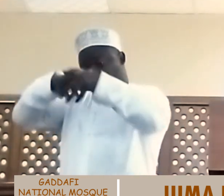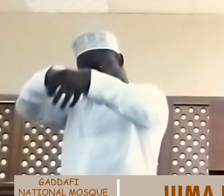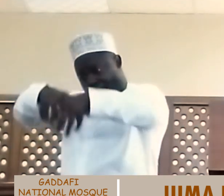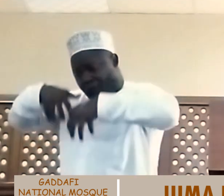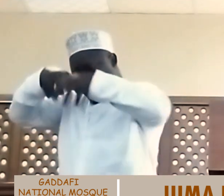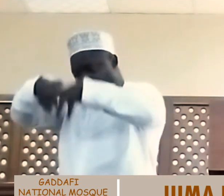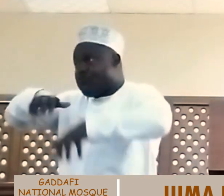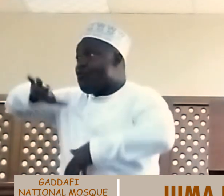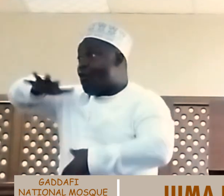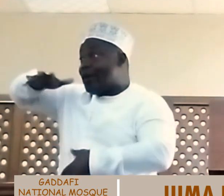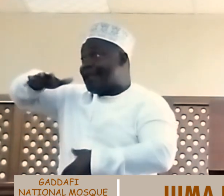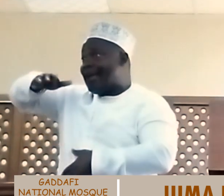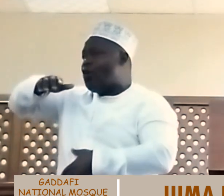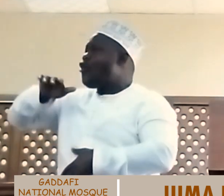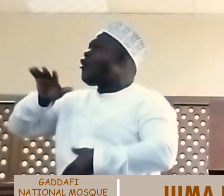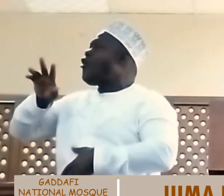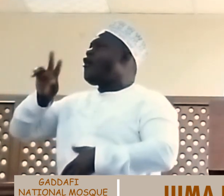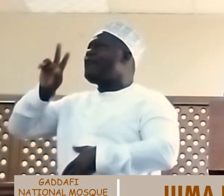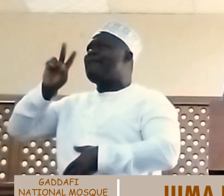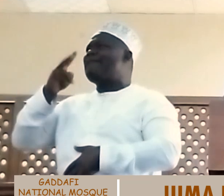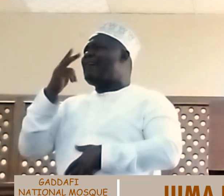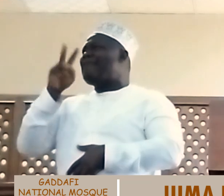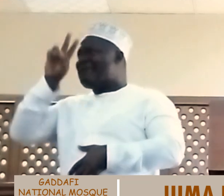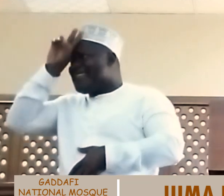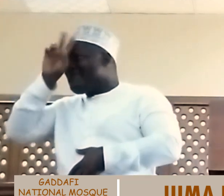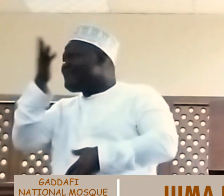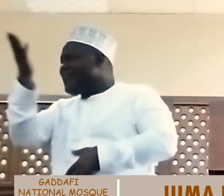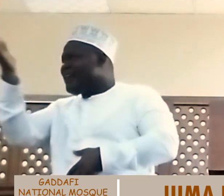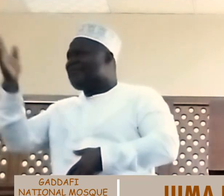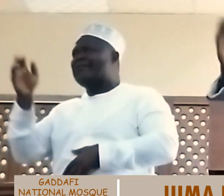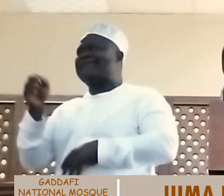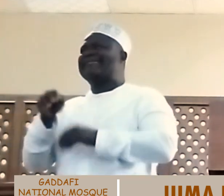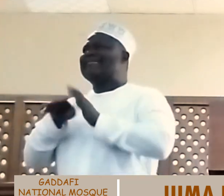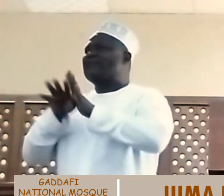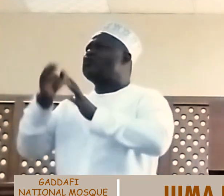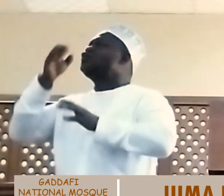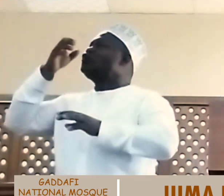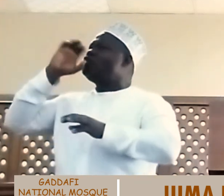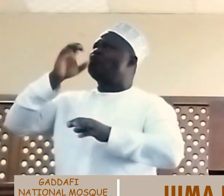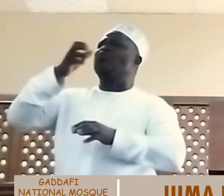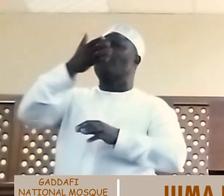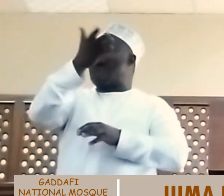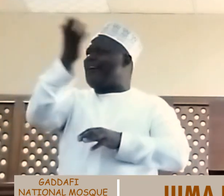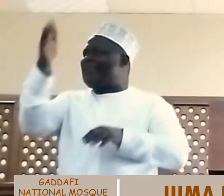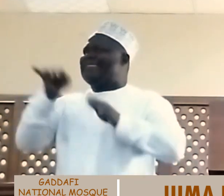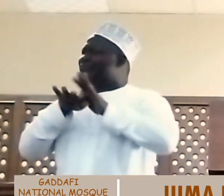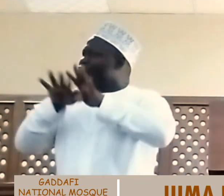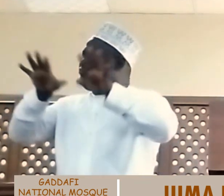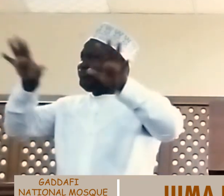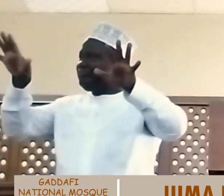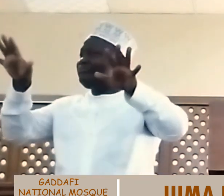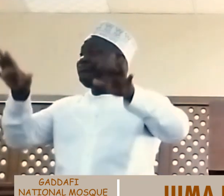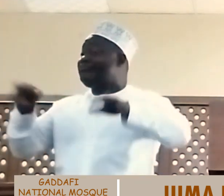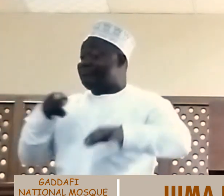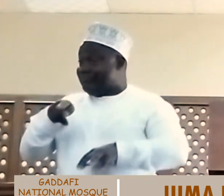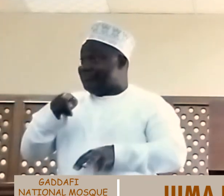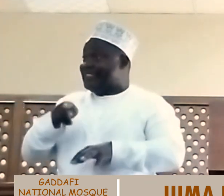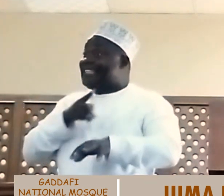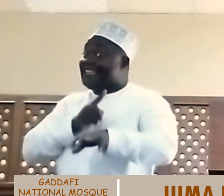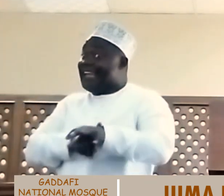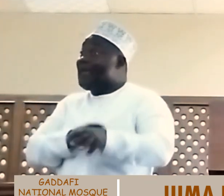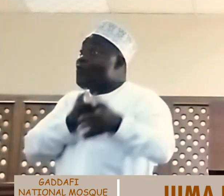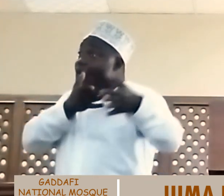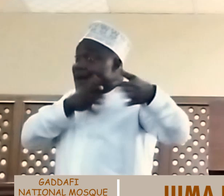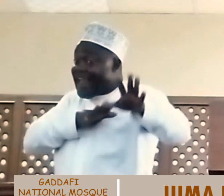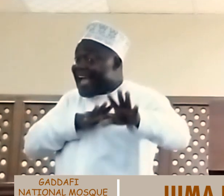yateekateeka ekyalo kyonna kiganywako oba disitulikiti yonna eganywako aw hafara